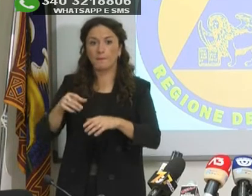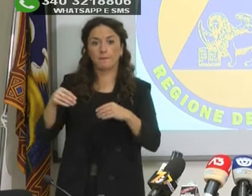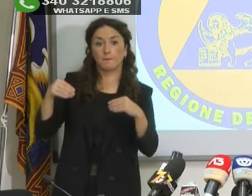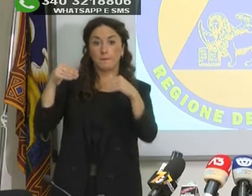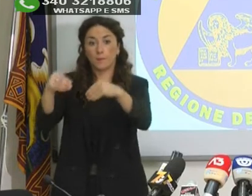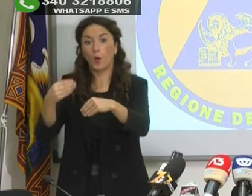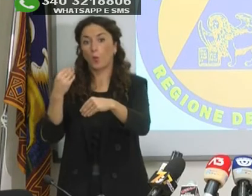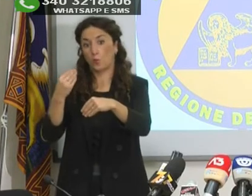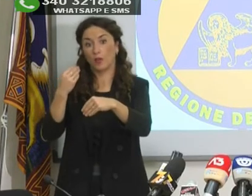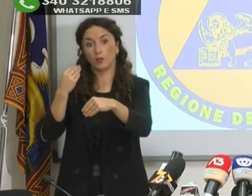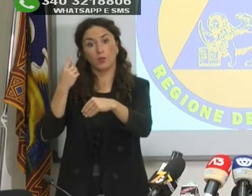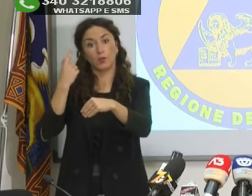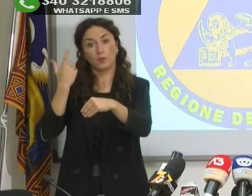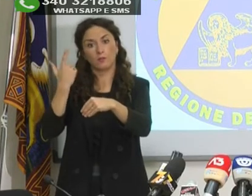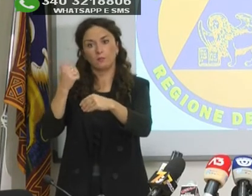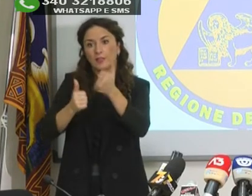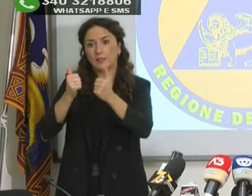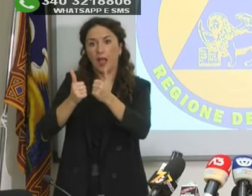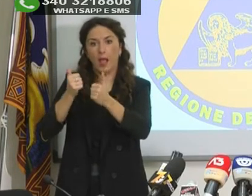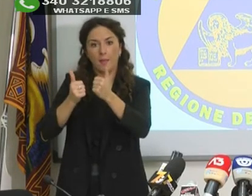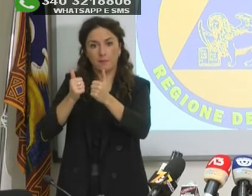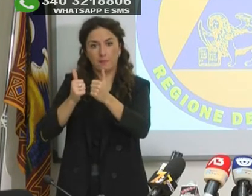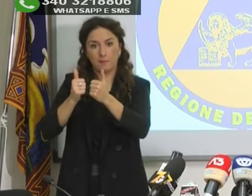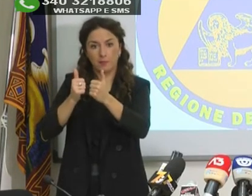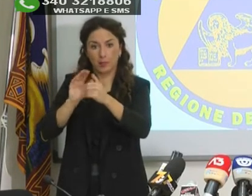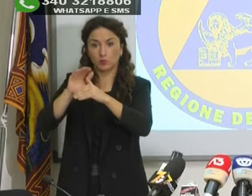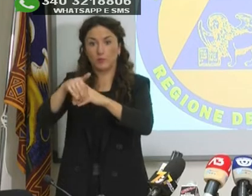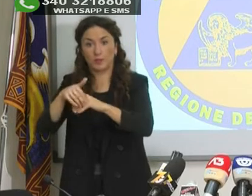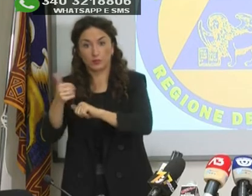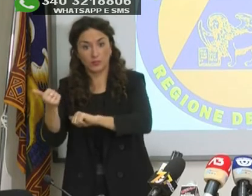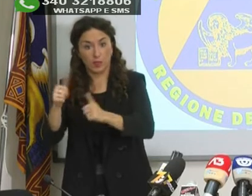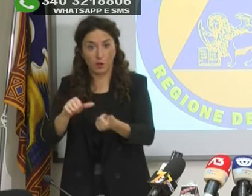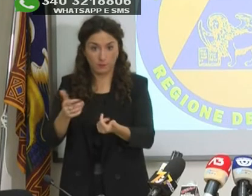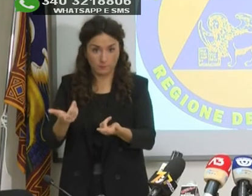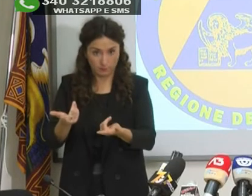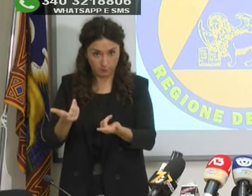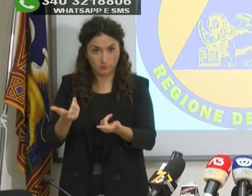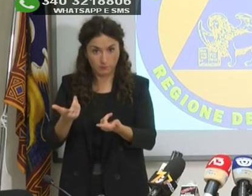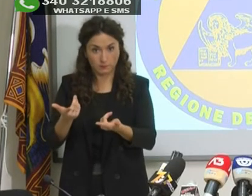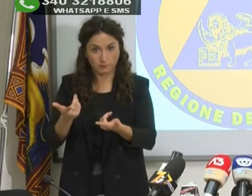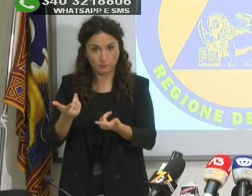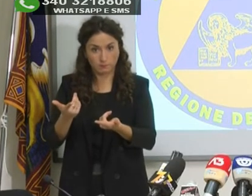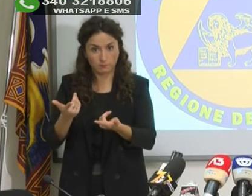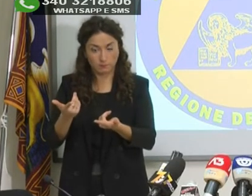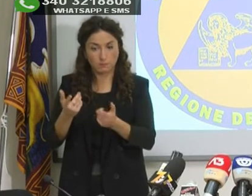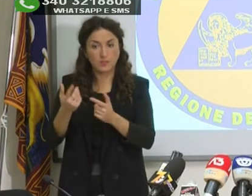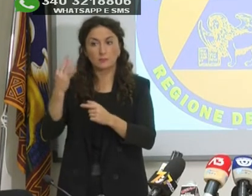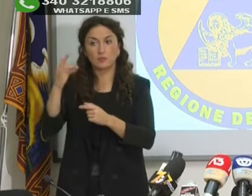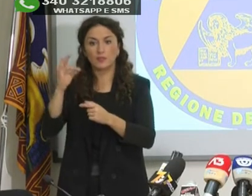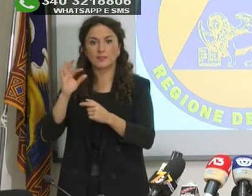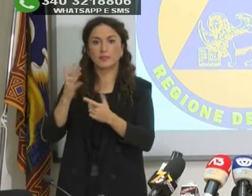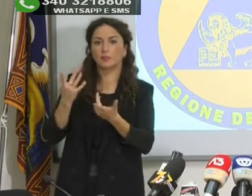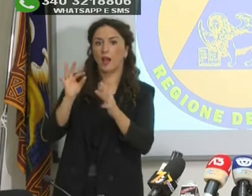quando non sapevano ancora se dopo l'esame hanno quindi ottenuto la possibilità di entrare in specializzazione.